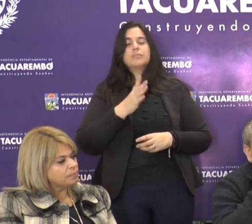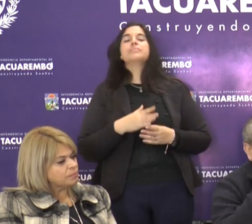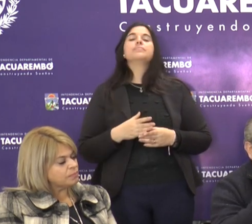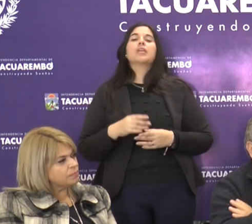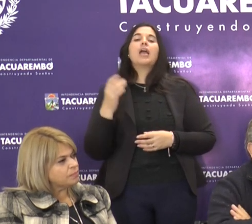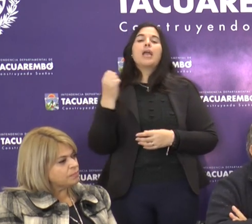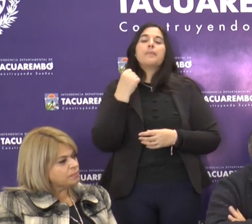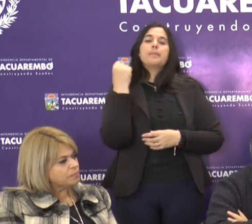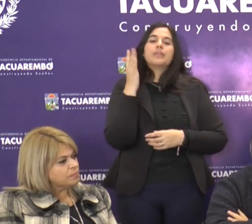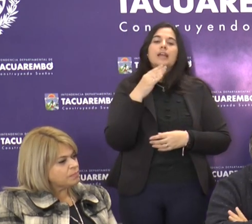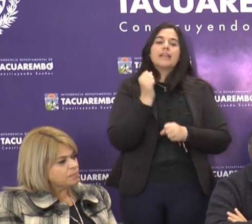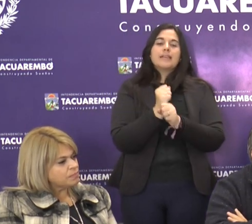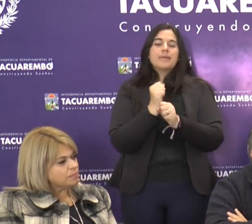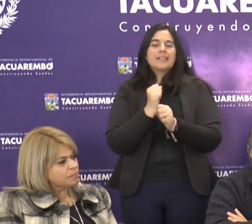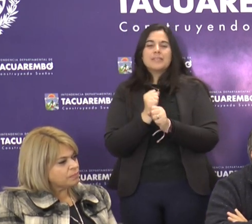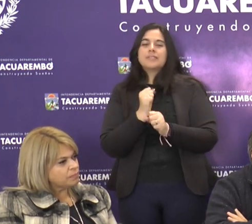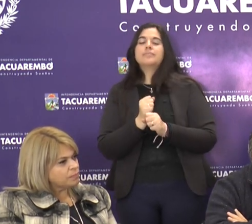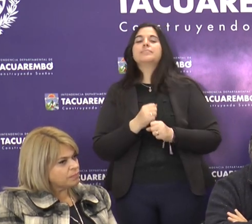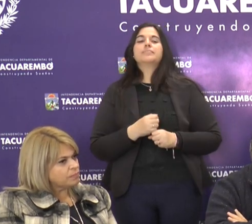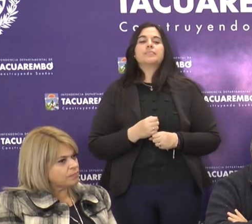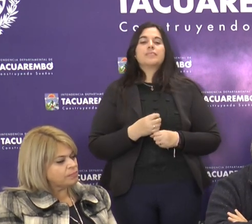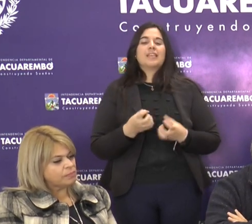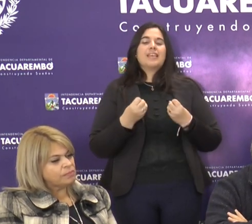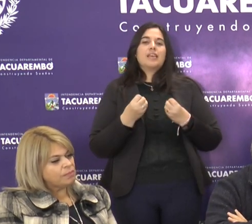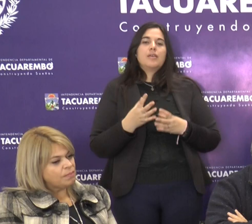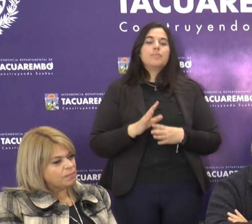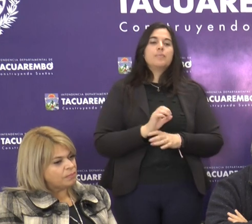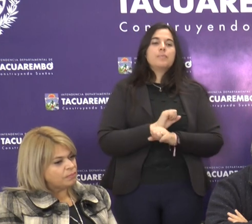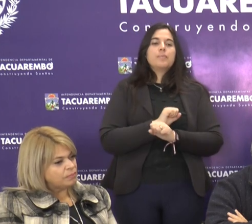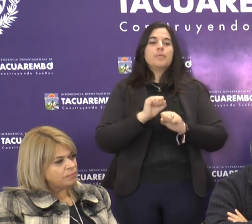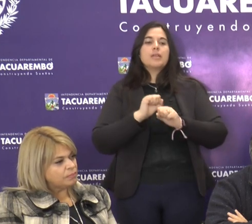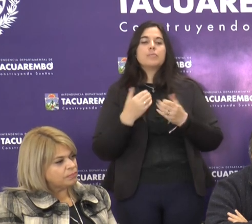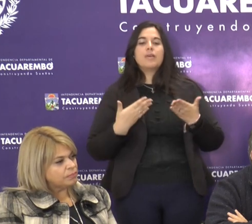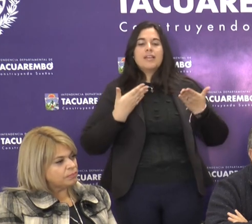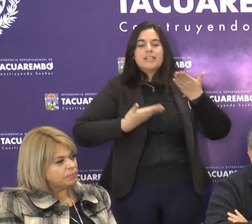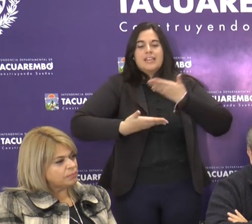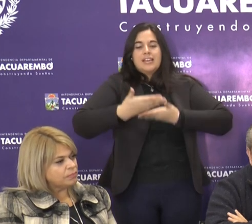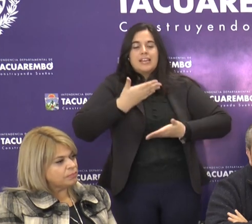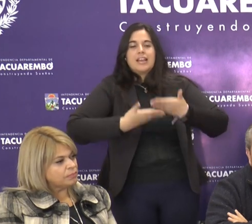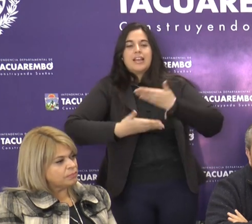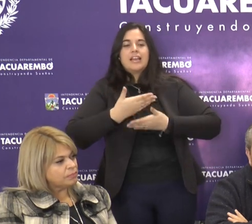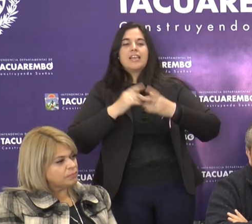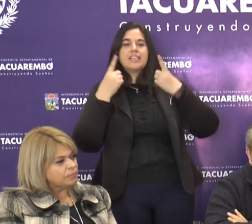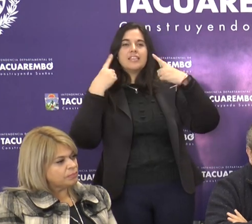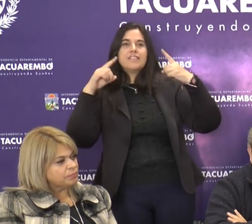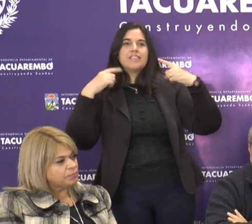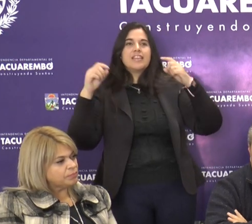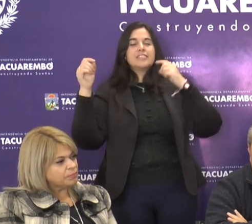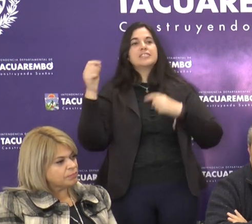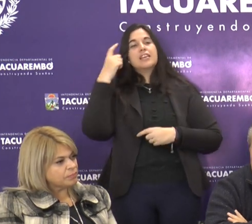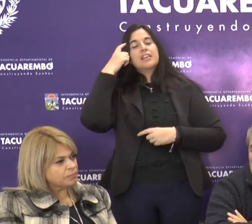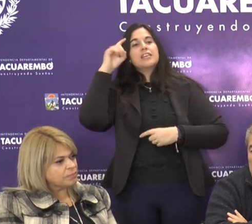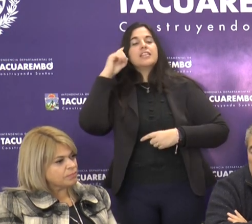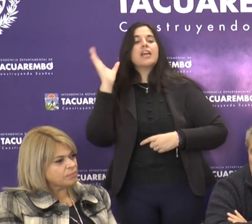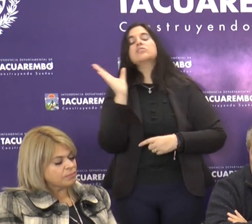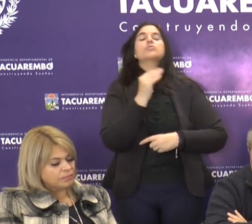acá es que podamos trabajar, que podamos intercambiar las distintas ideas en lo que